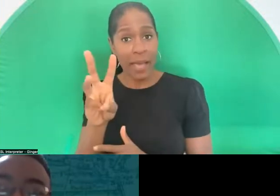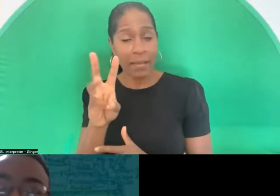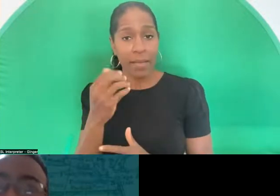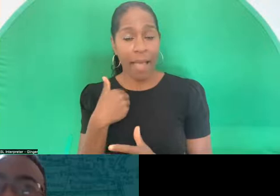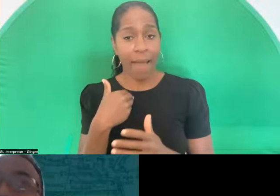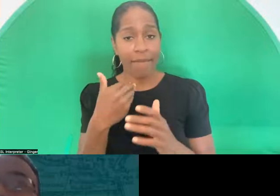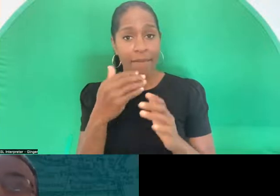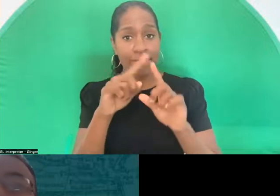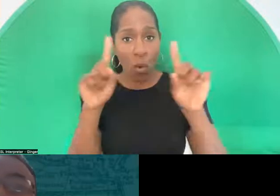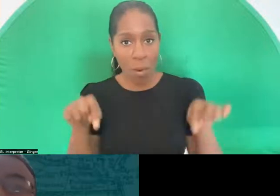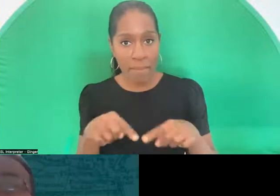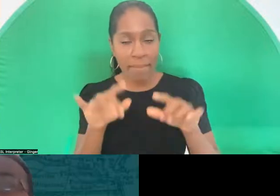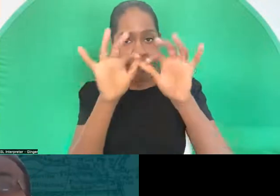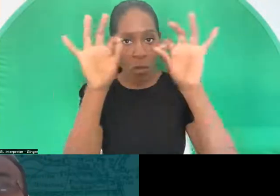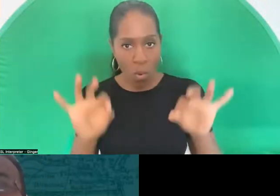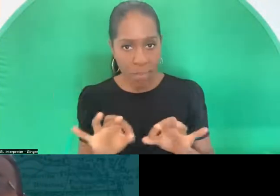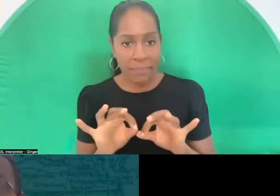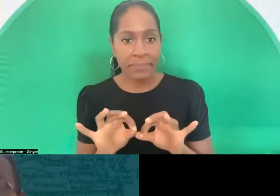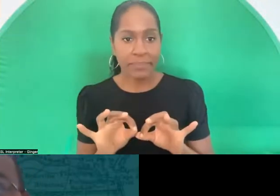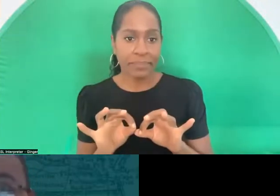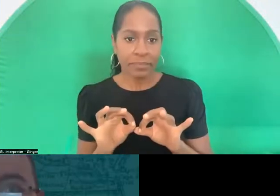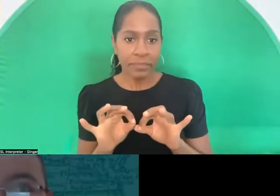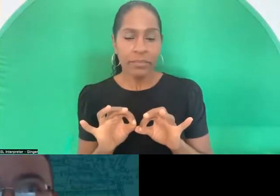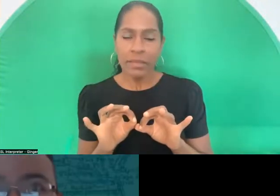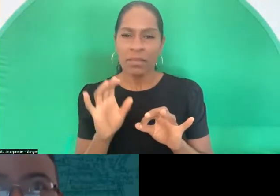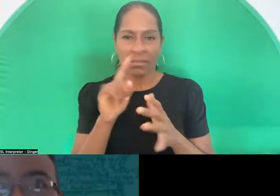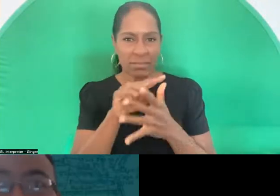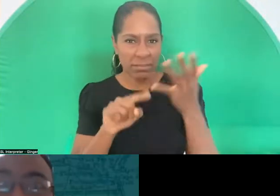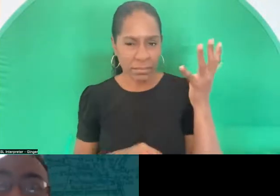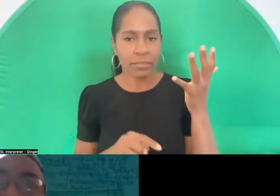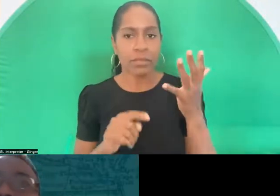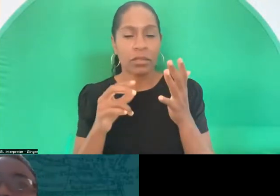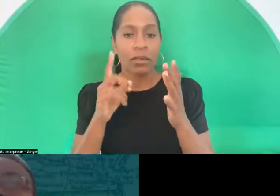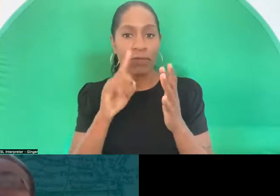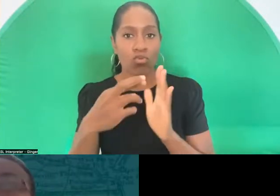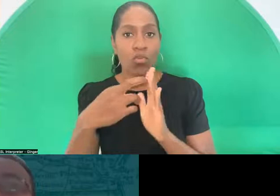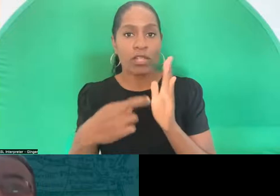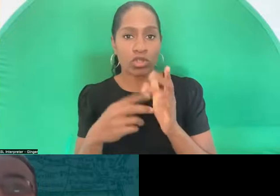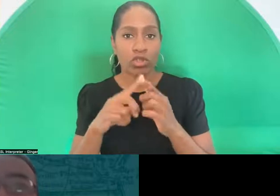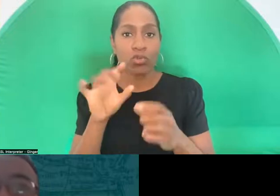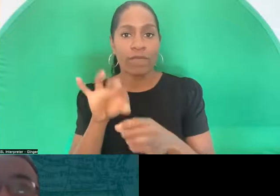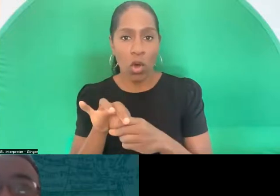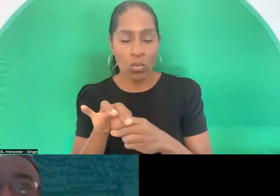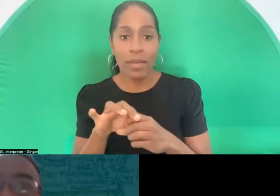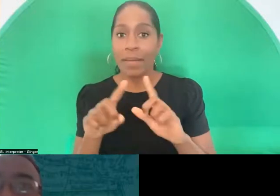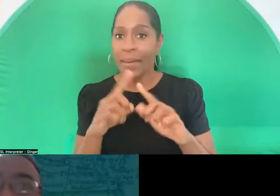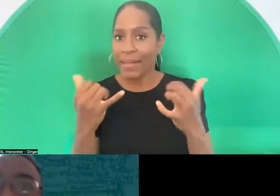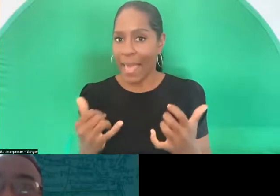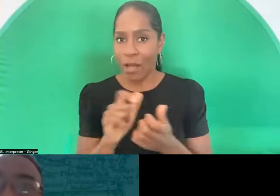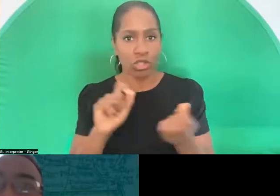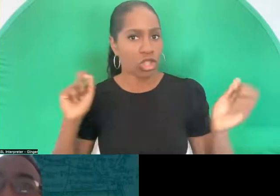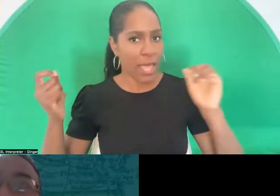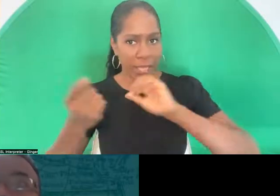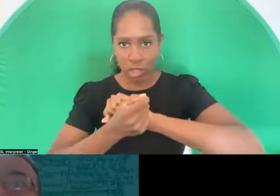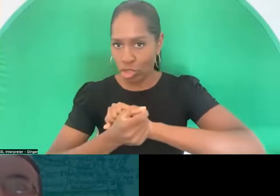y enviarla a la junta de elecciones son las opciones para registrarse para votar en el norte Pero eso ha